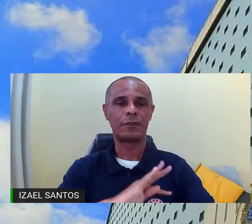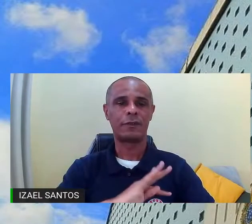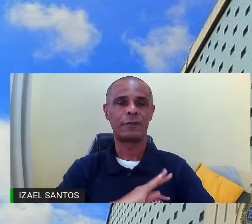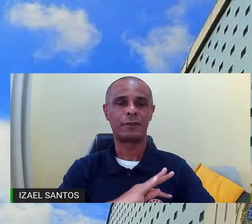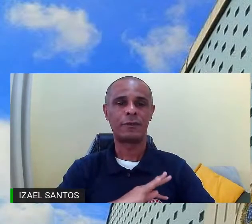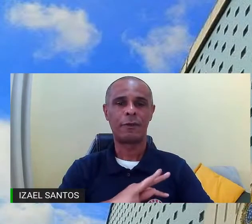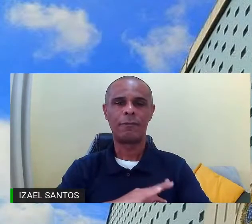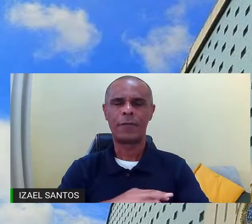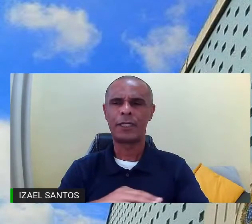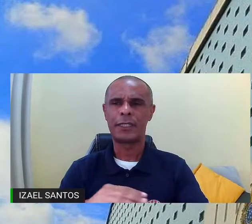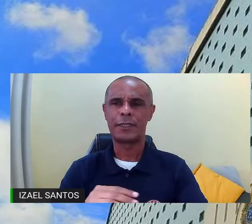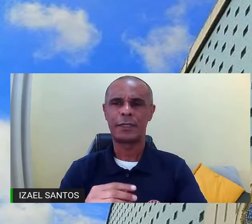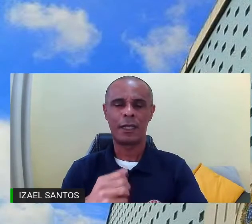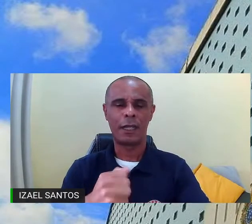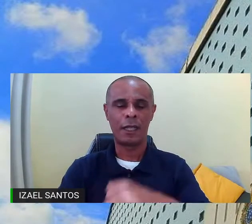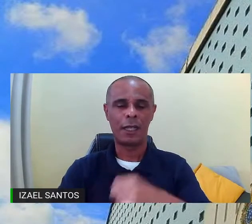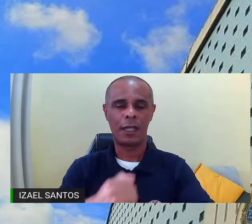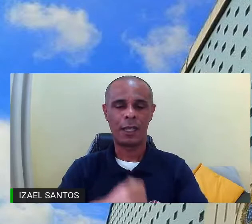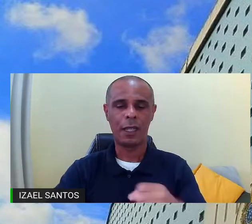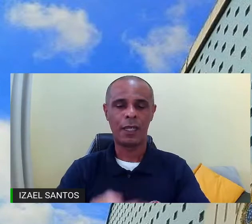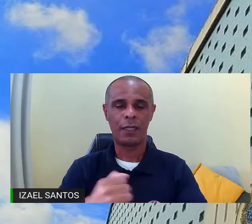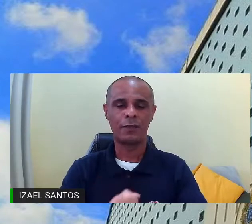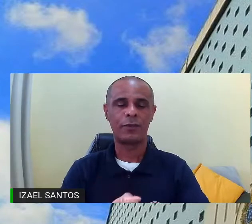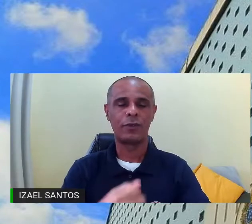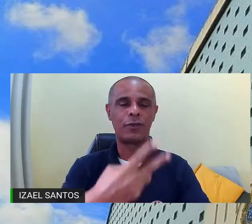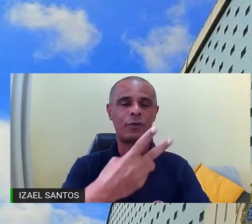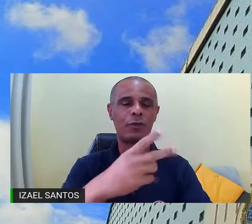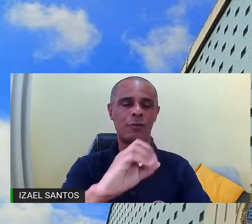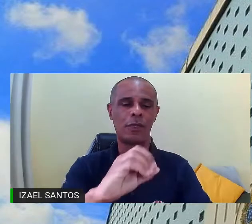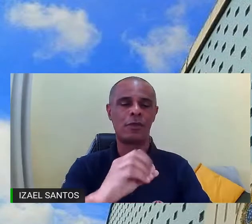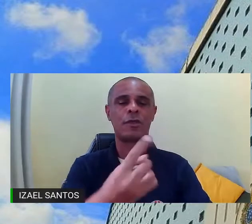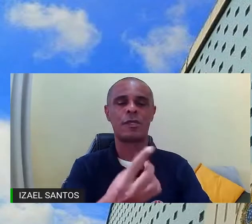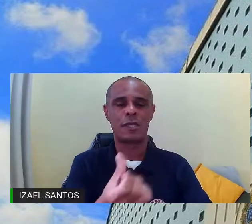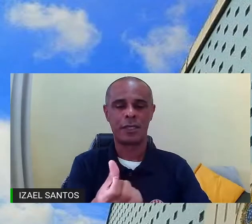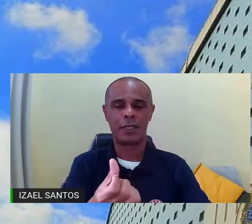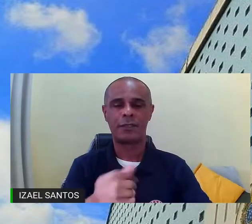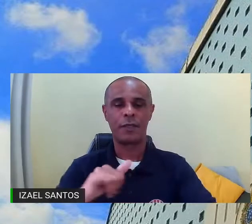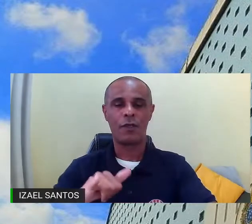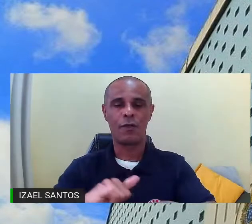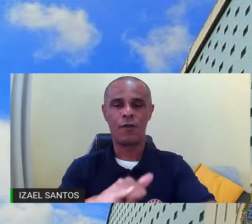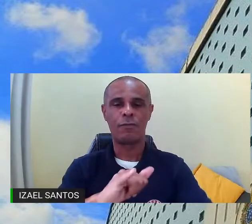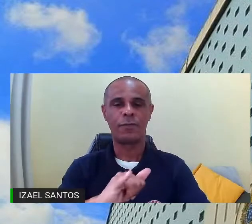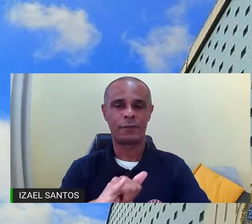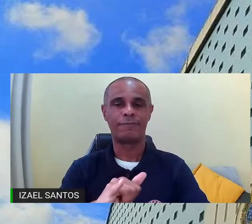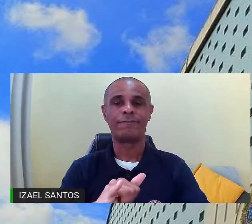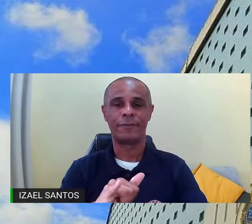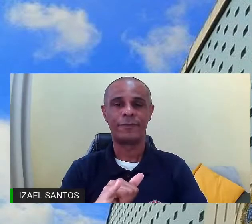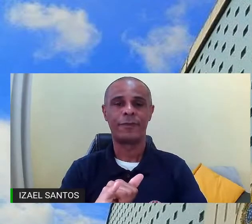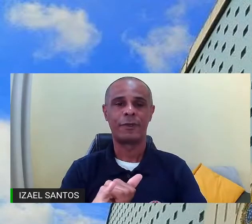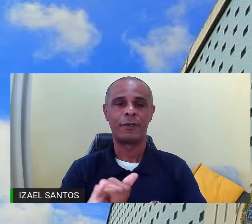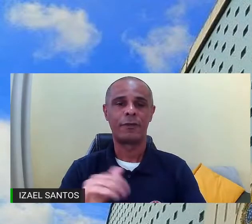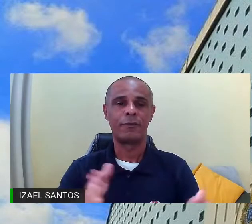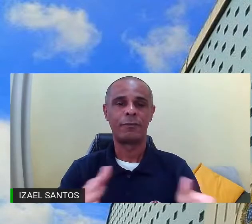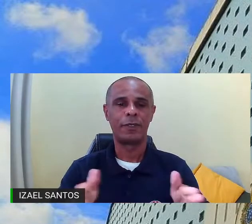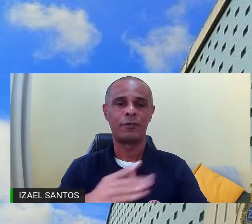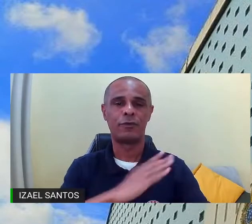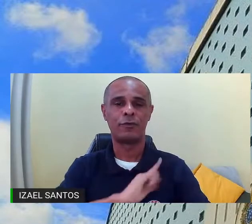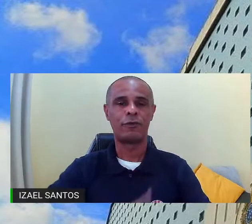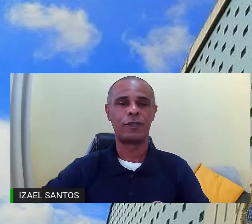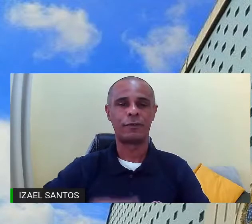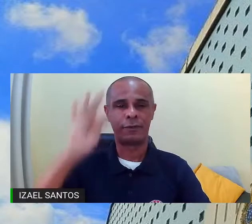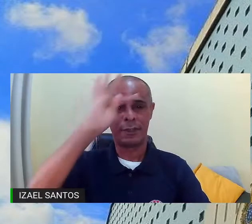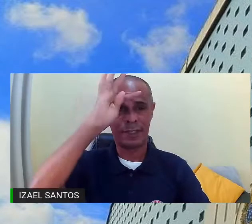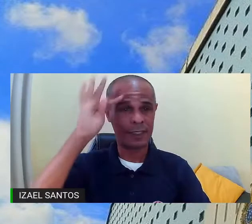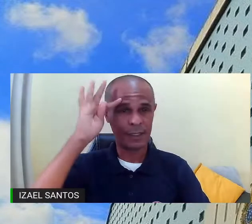em 2016 e do governo Temer, o domínio crescente do grande capital, os mercados financeiros e a